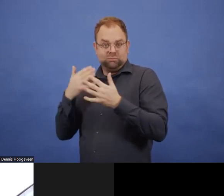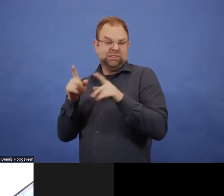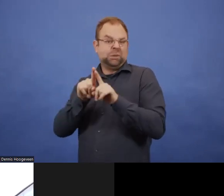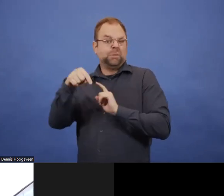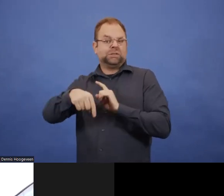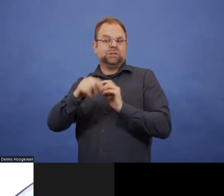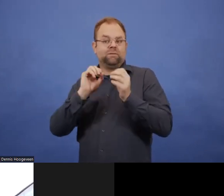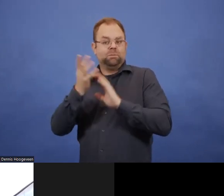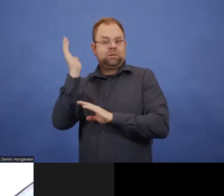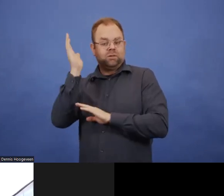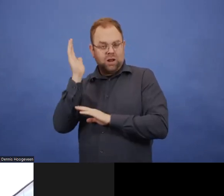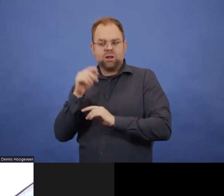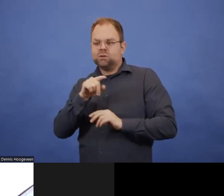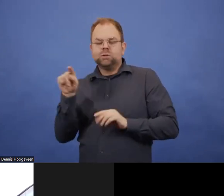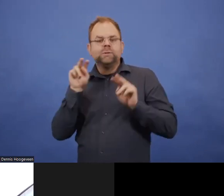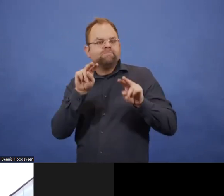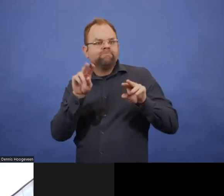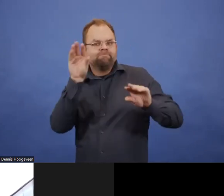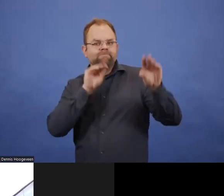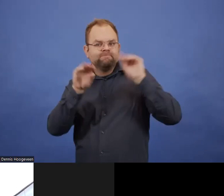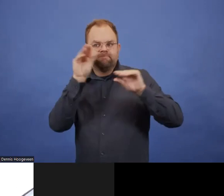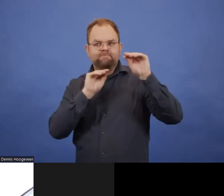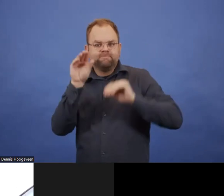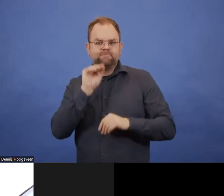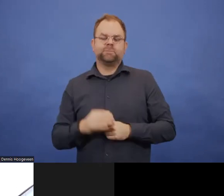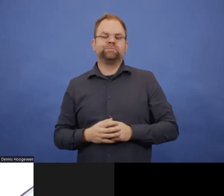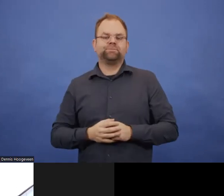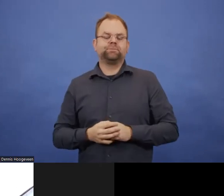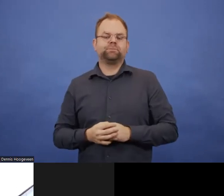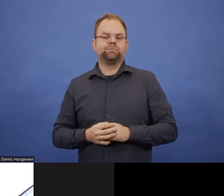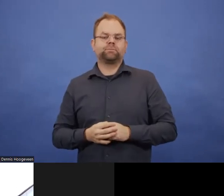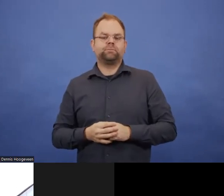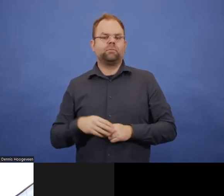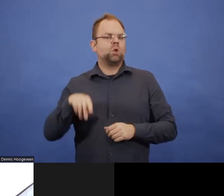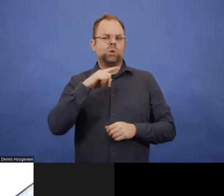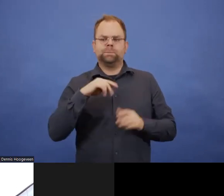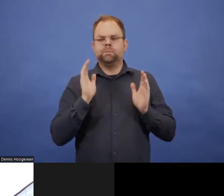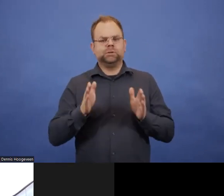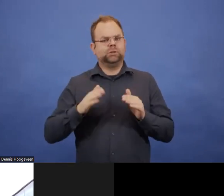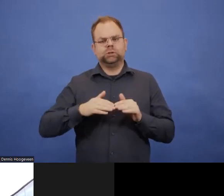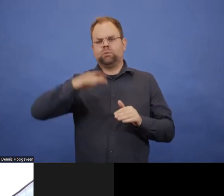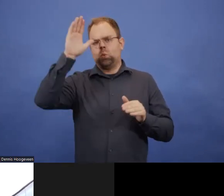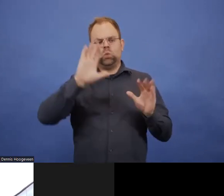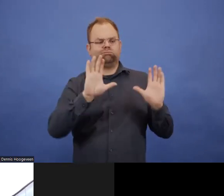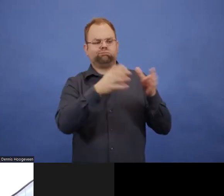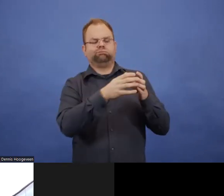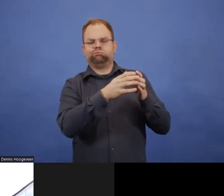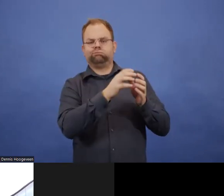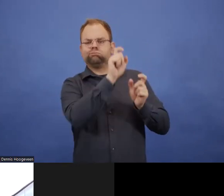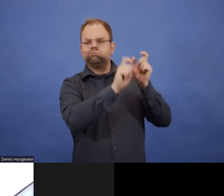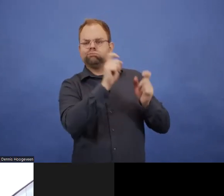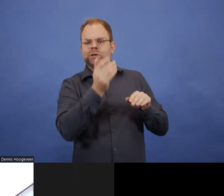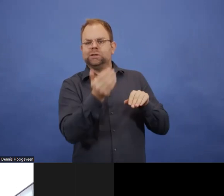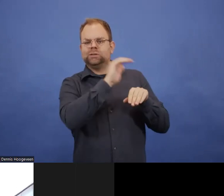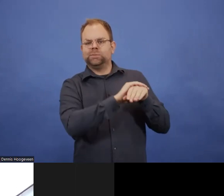sí tenemos muchos más expertos para diferentes temas. Pues es